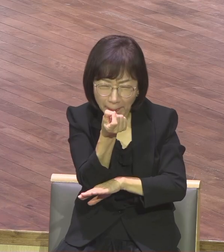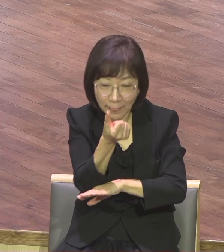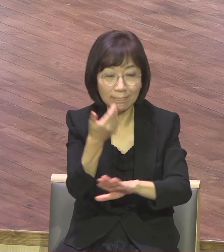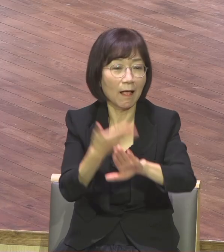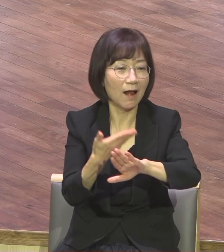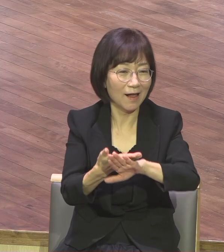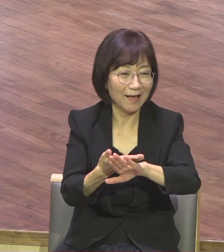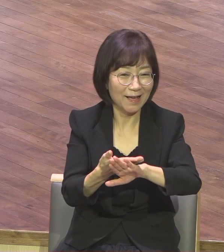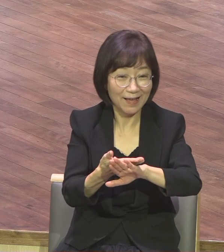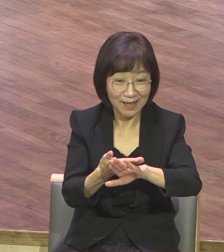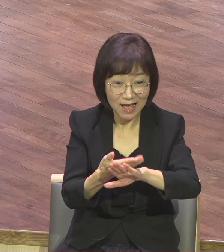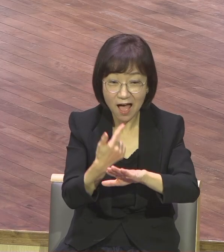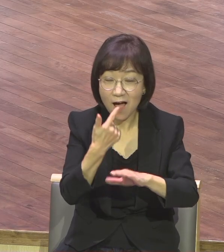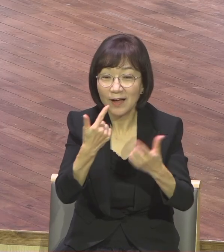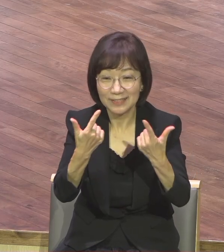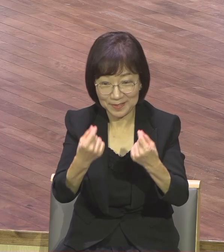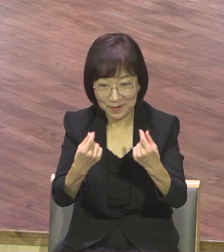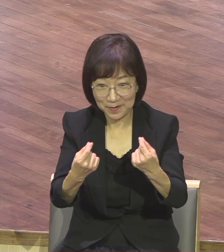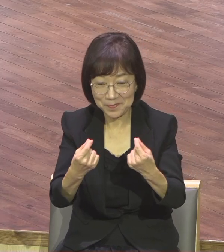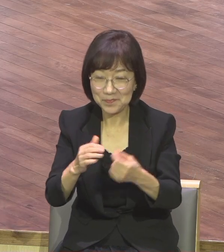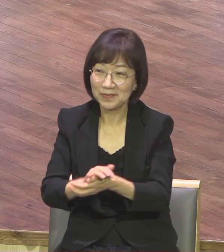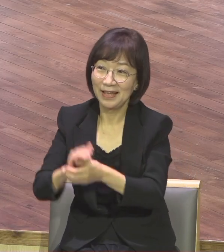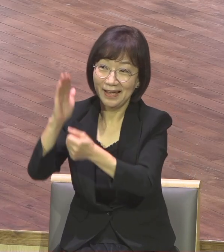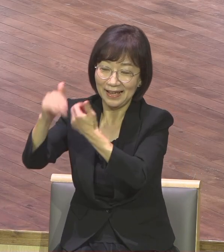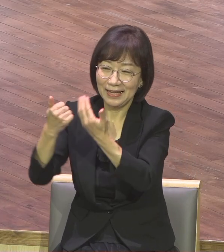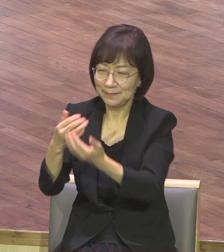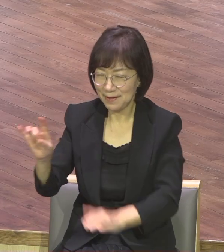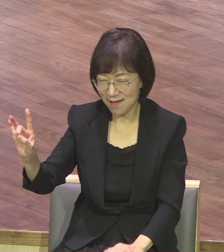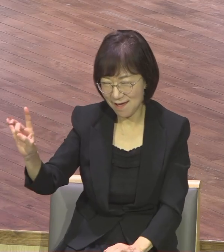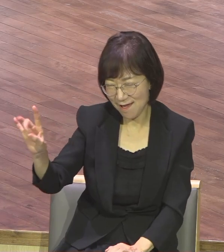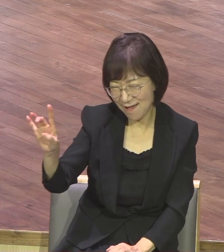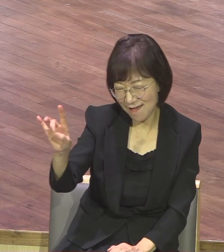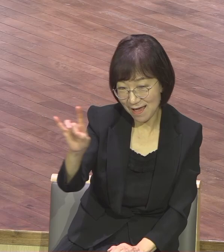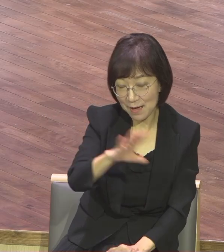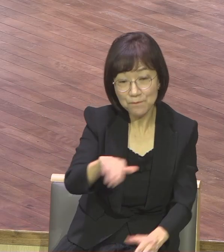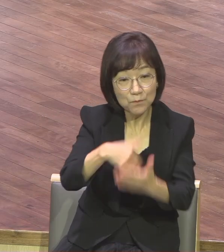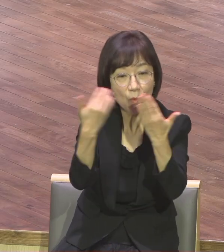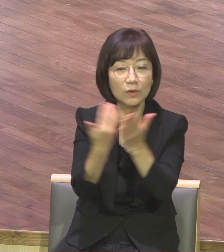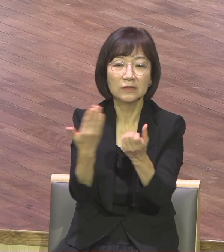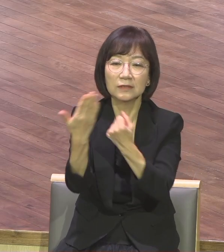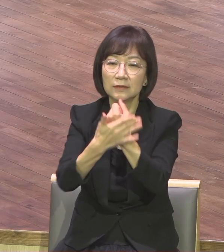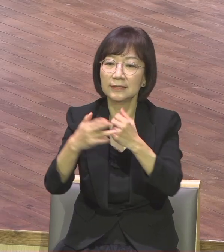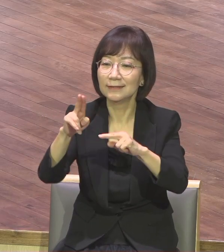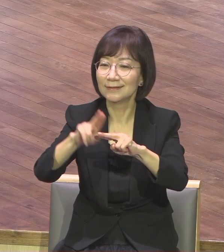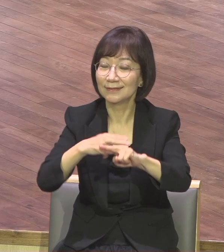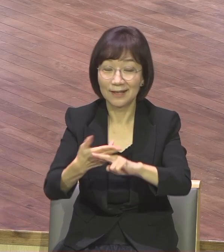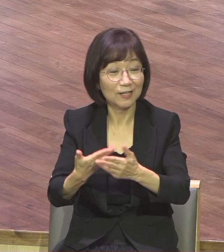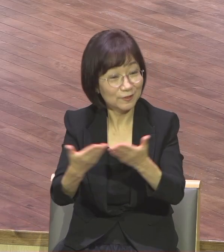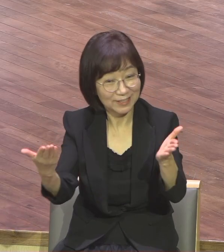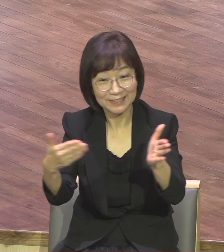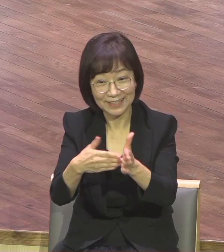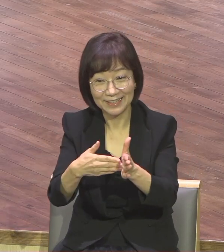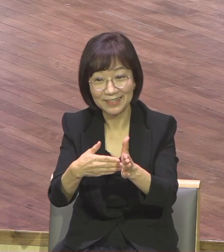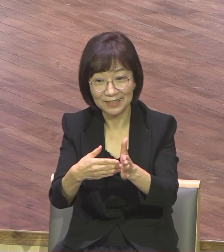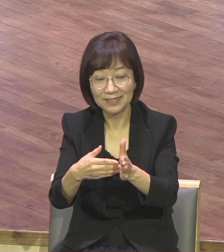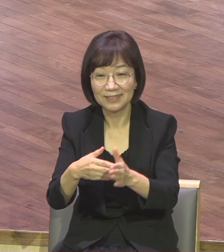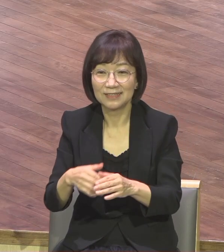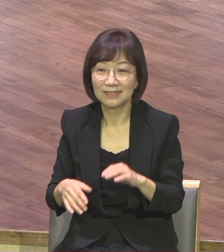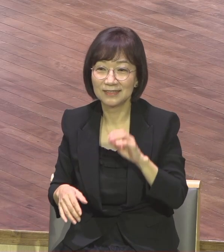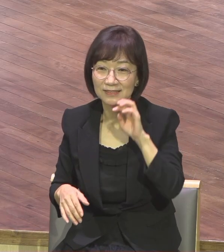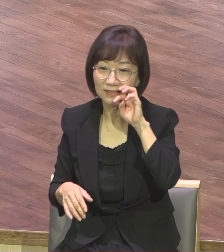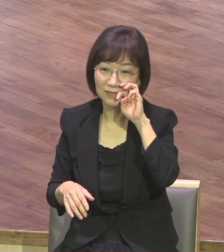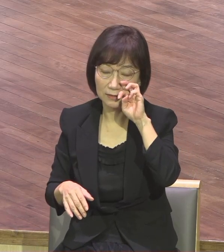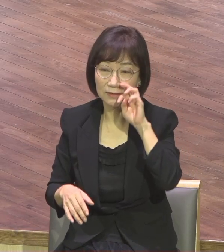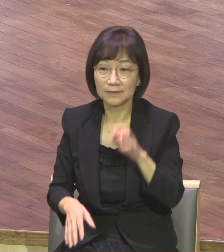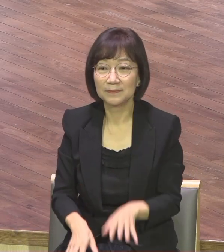각자에게 독특한 탤런트를 다 주셨다. 은사를 주셨어요. 그거 담아놨어요.